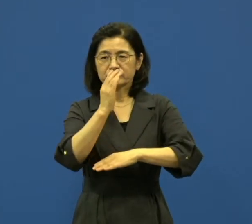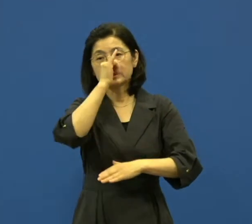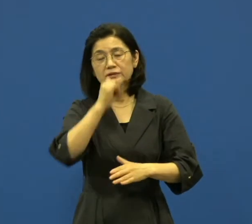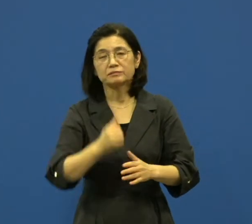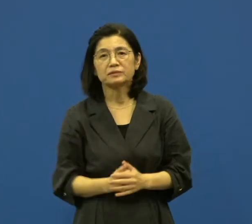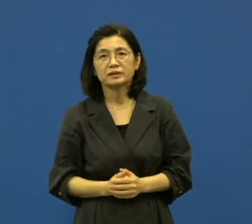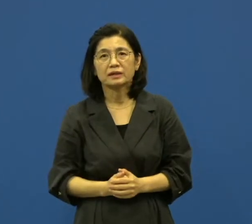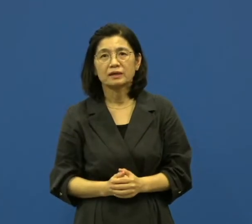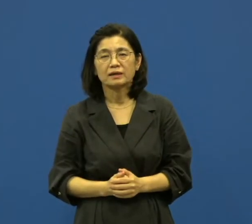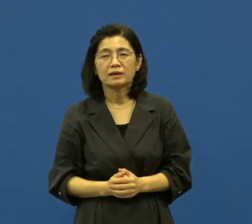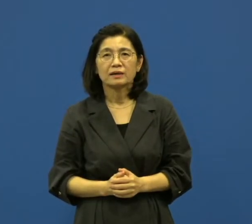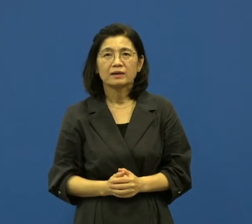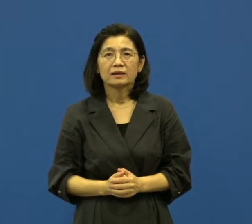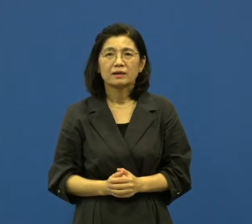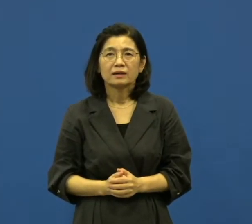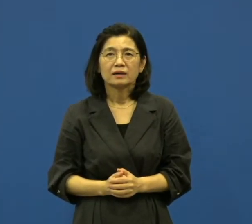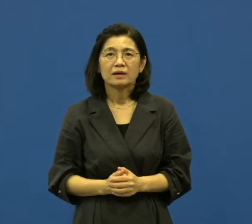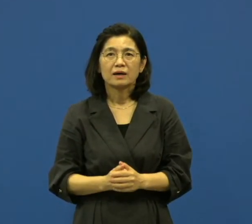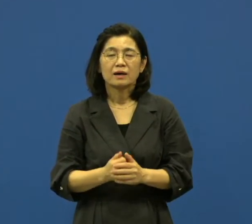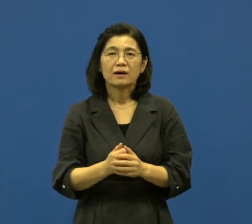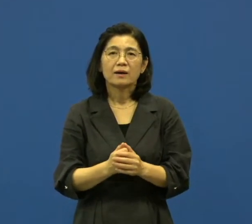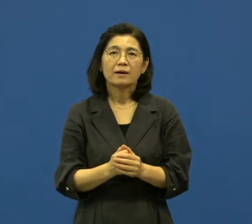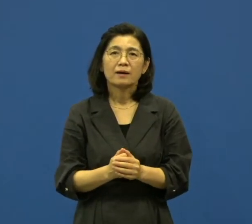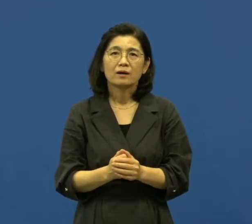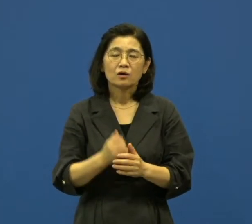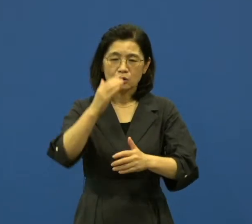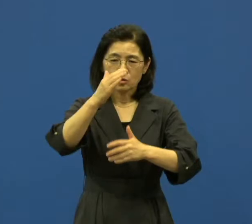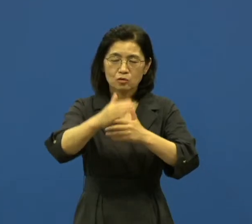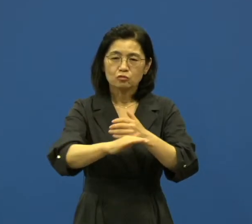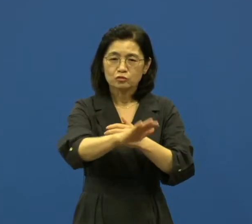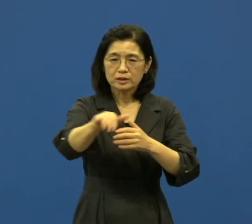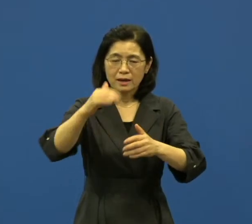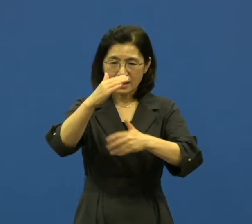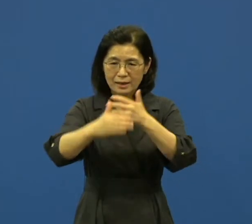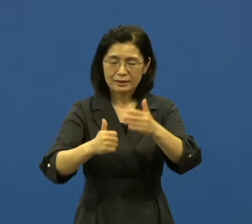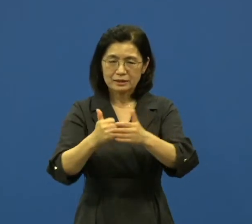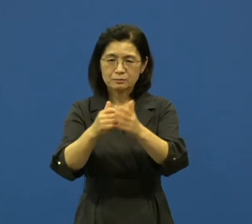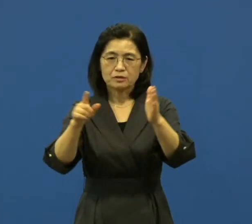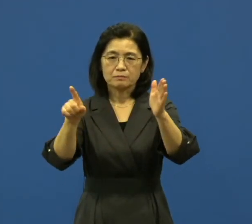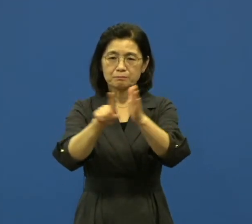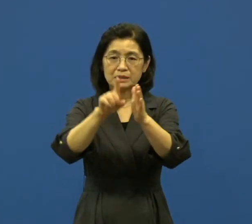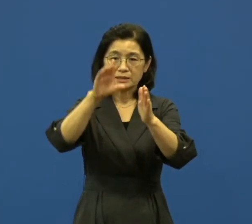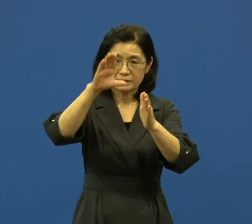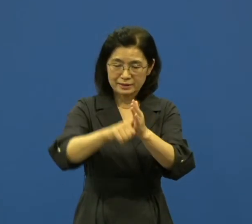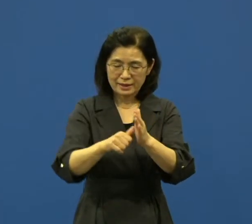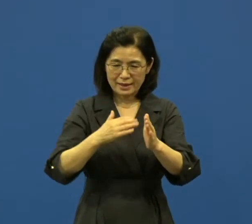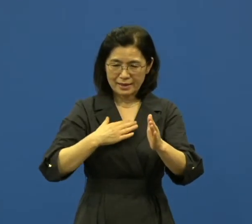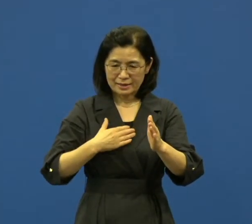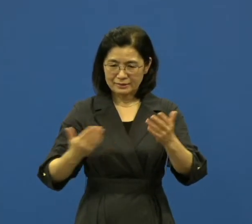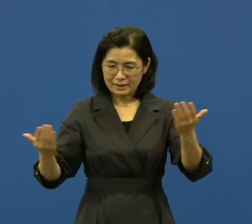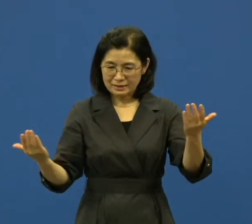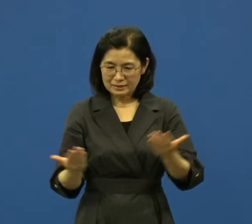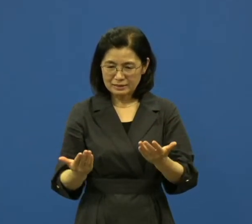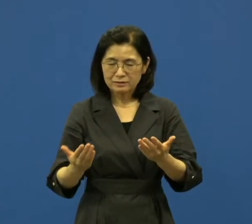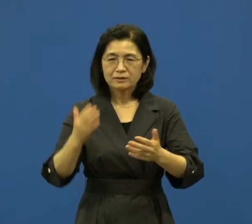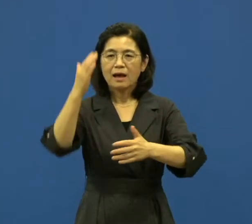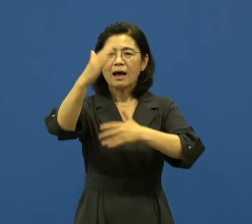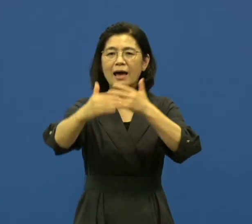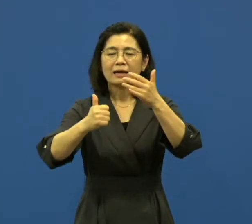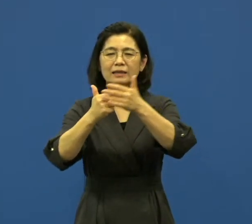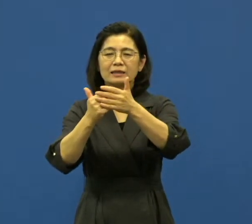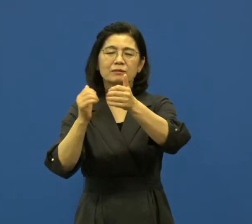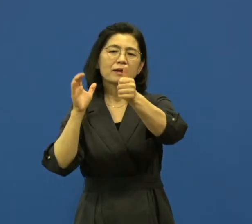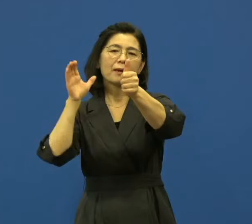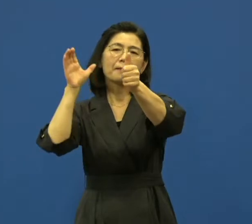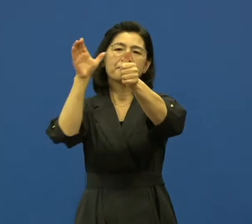하나님을 믿어들 때 우리가 하는 일은 하나님의 일이 되죠. 여러분, 우리는 확률의 싸움을 하지 않습니다. 우리는 믿음의